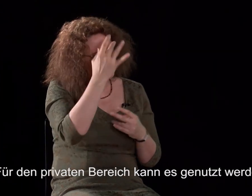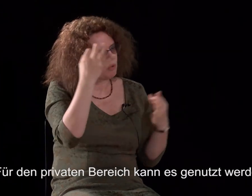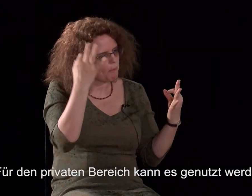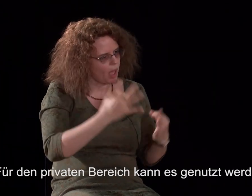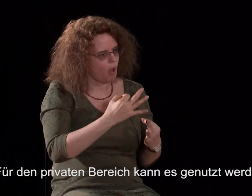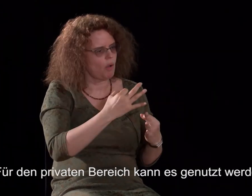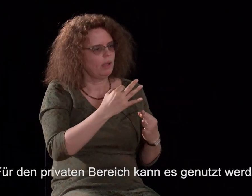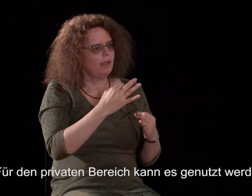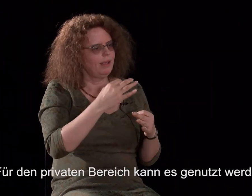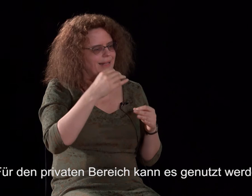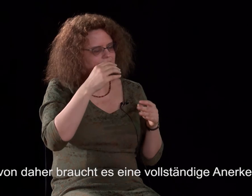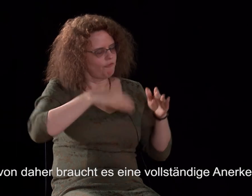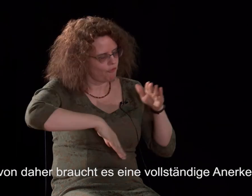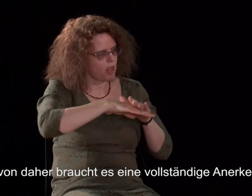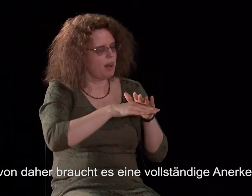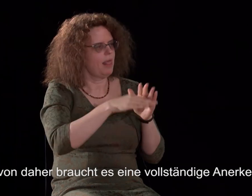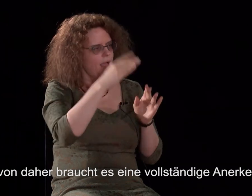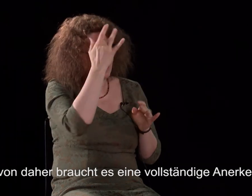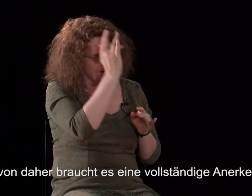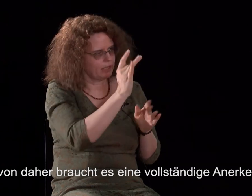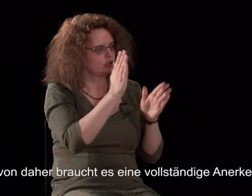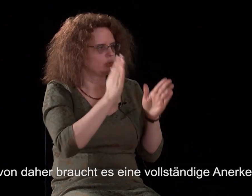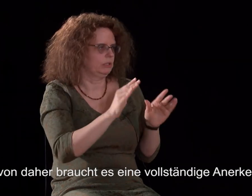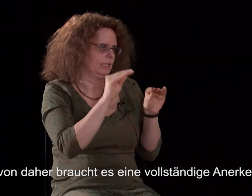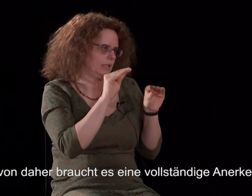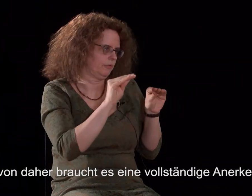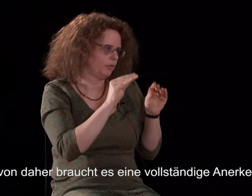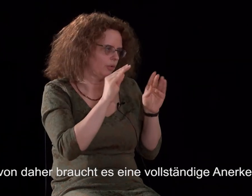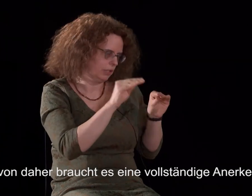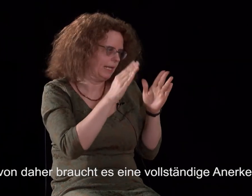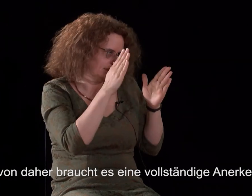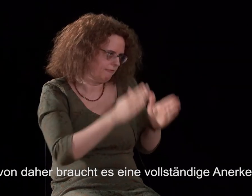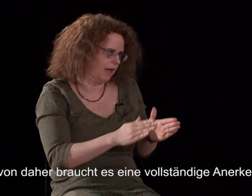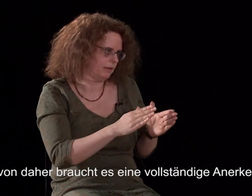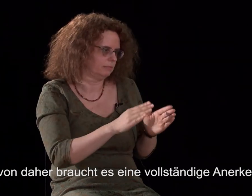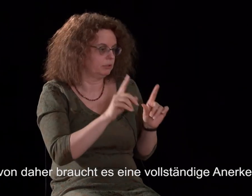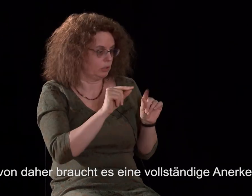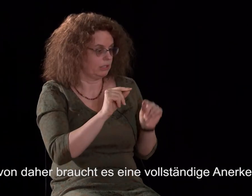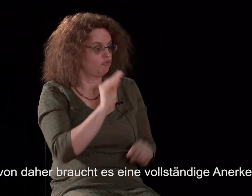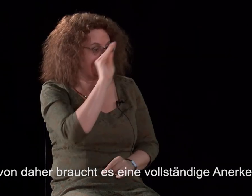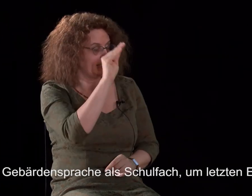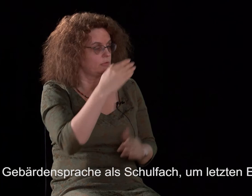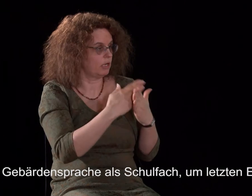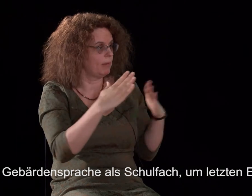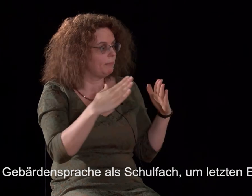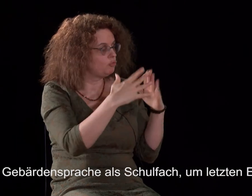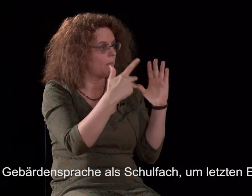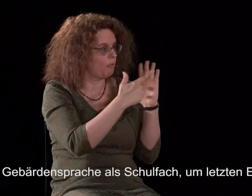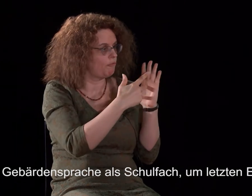genutzt werden. Und von daher braucht es wirklich eine vollständige Anerkennung von Gebärdensprache